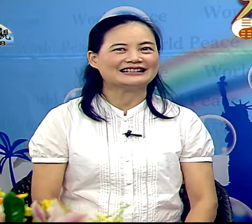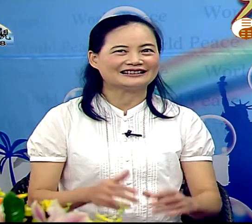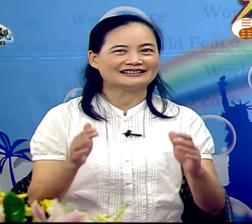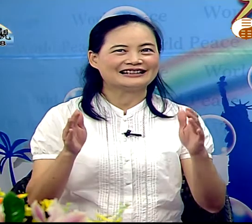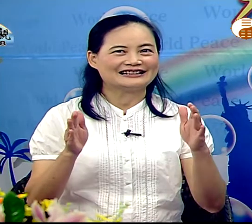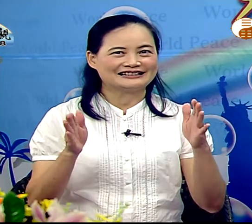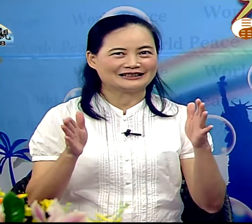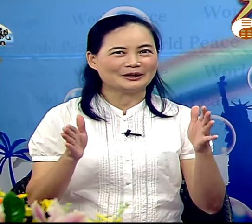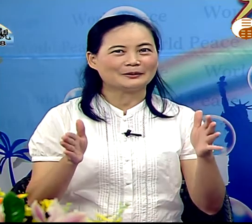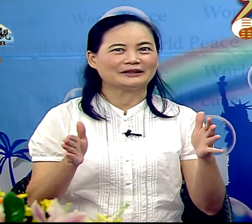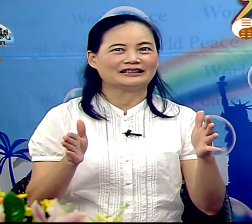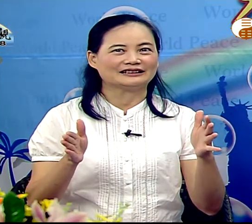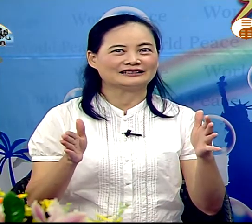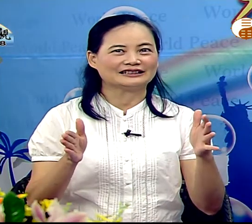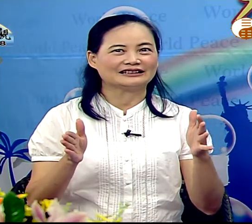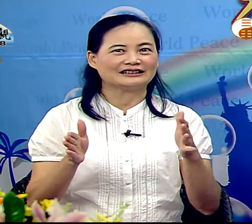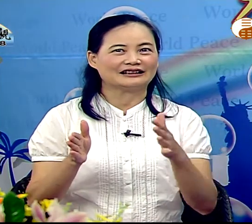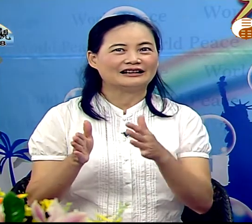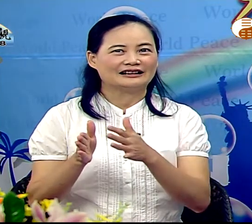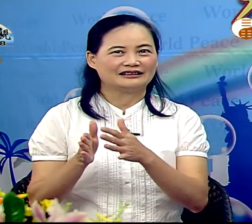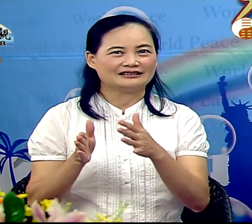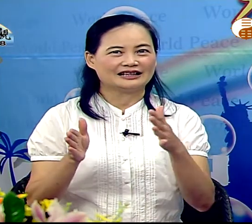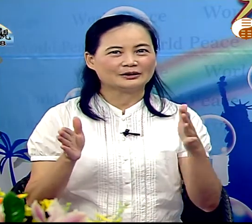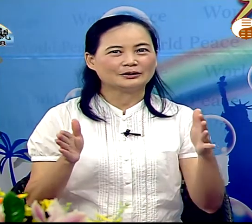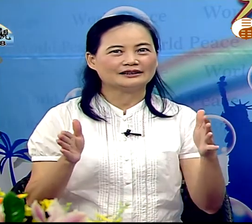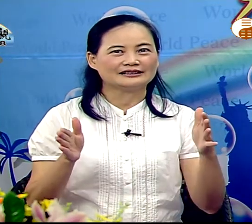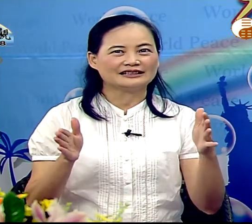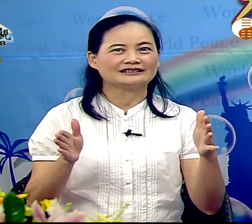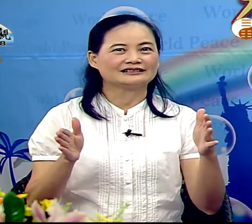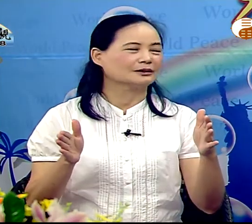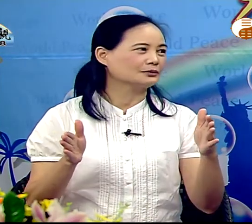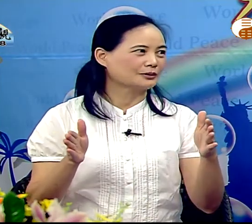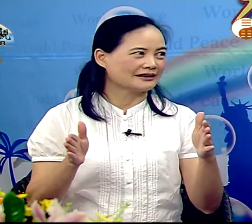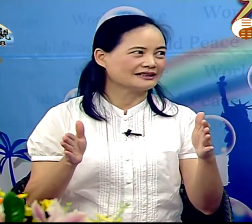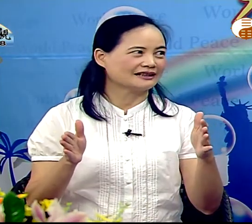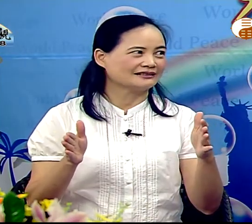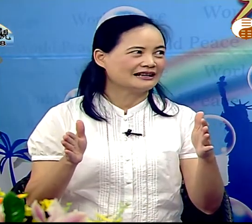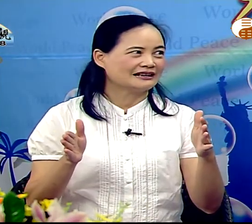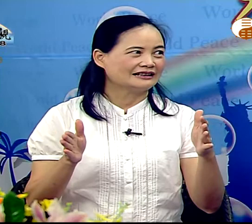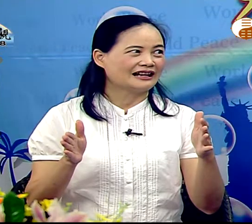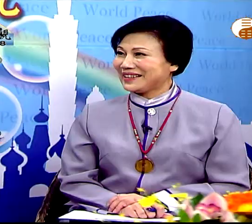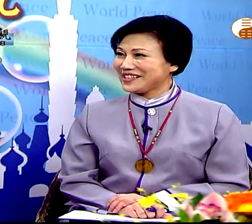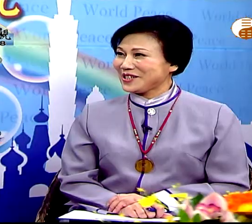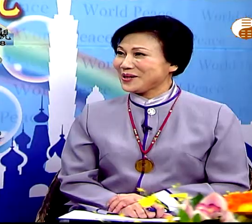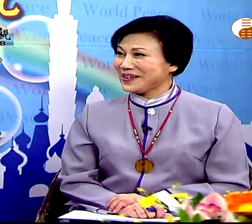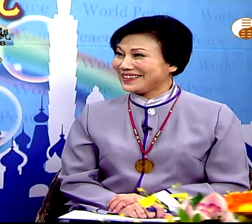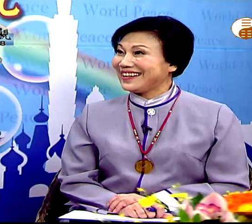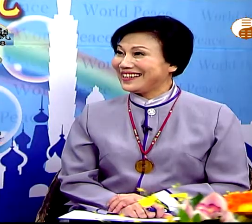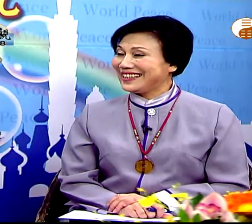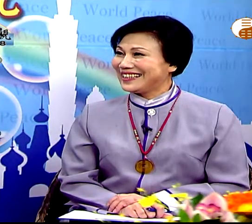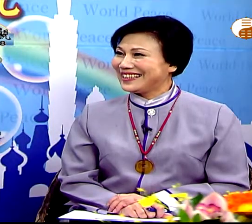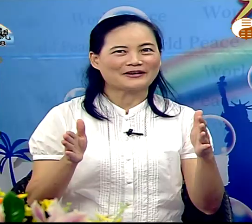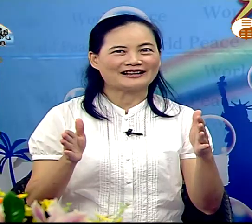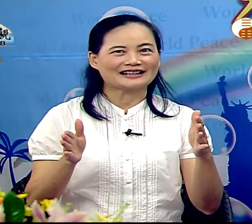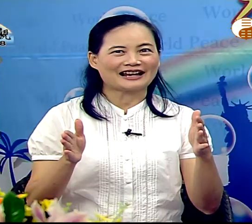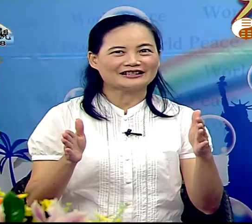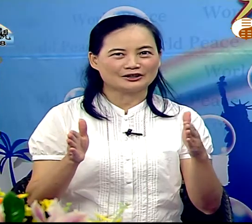经16年的这个阶段性的任务完成， 我觉得很棒的16年， 没有办法再继